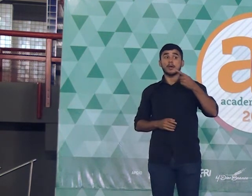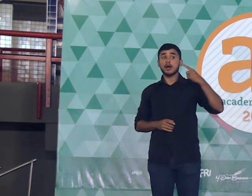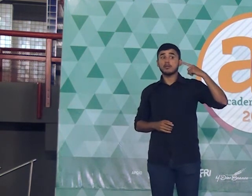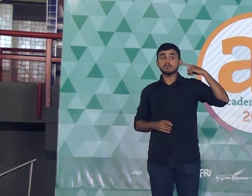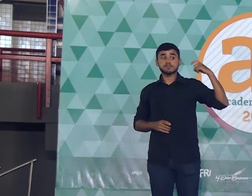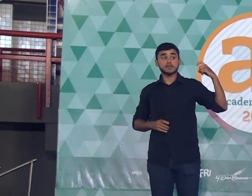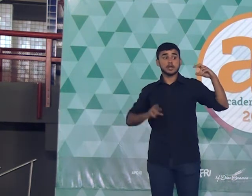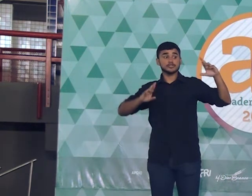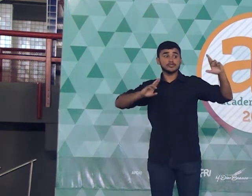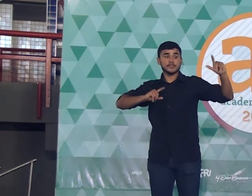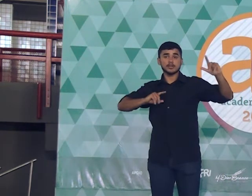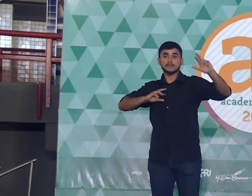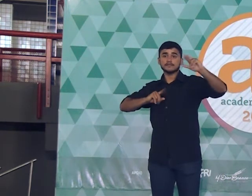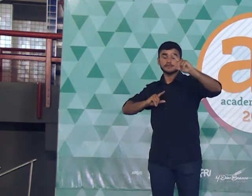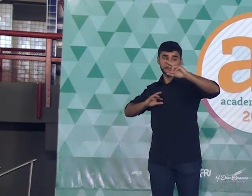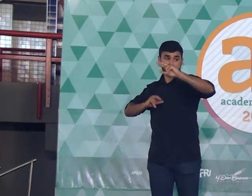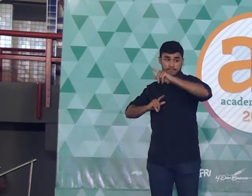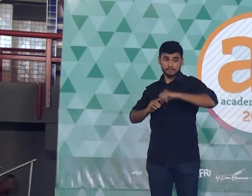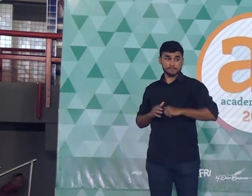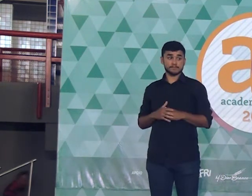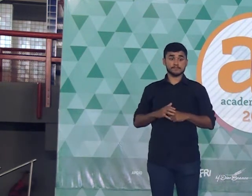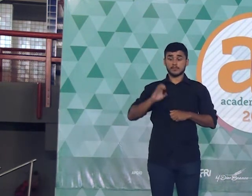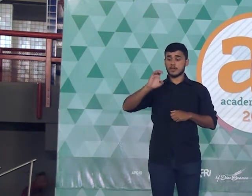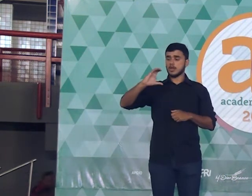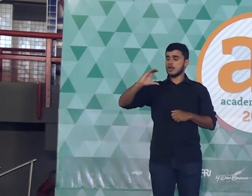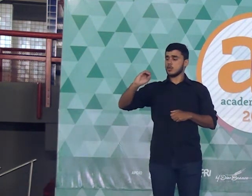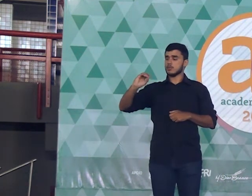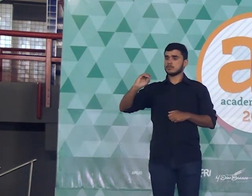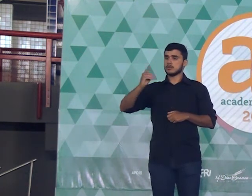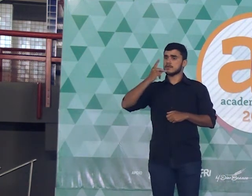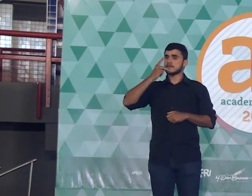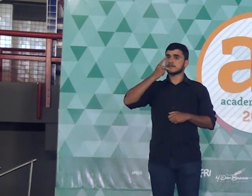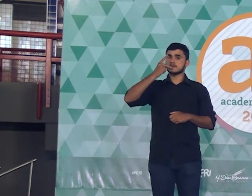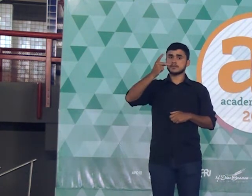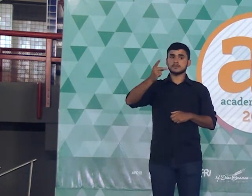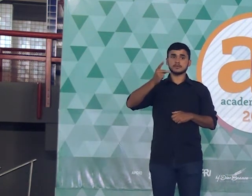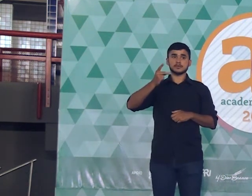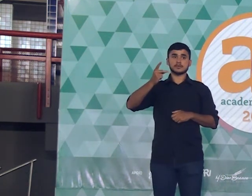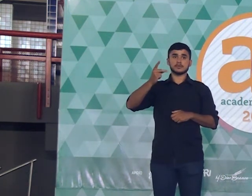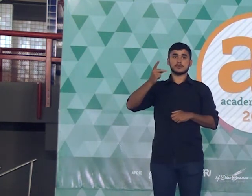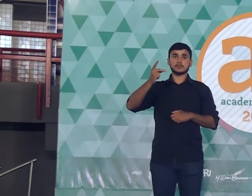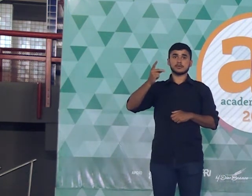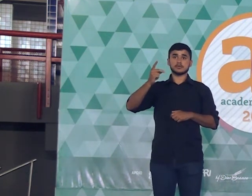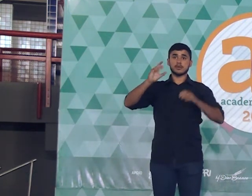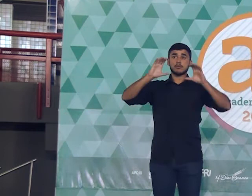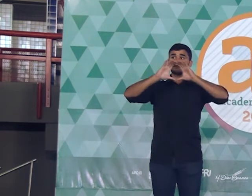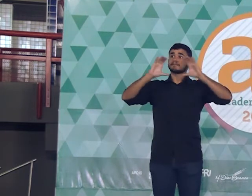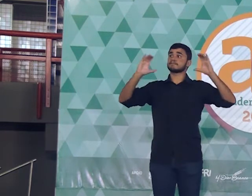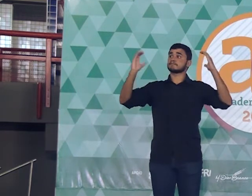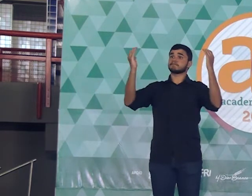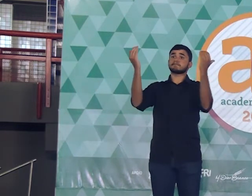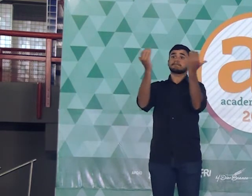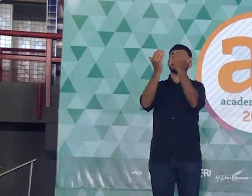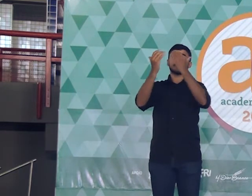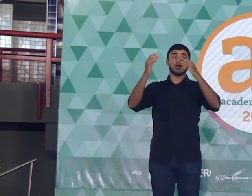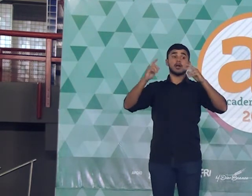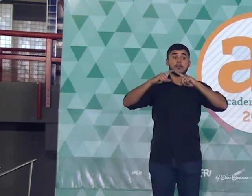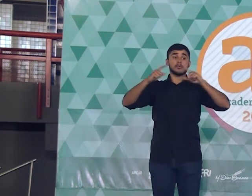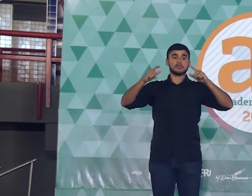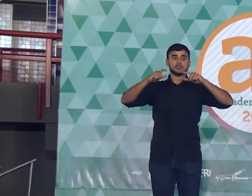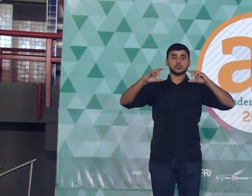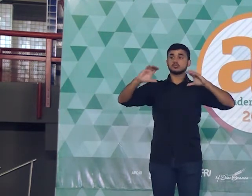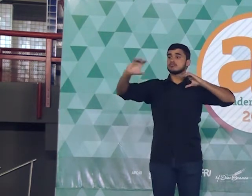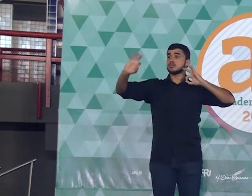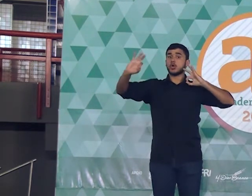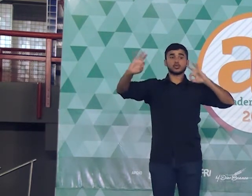chega em intervalos de tempos diferentes, que dá essa impressão de estar ecoando, de estar ressoando. Muito bem,